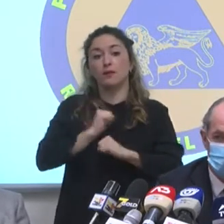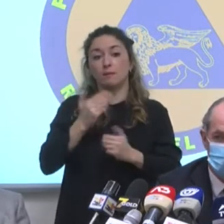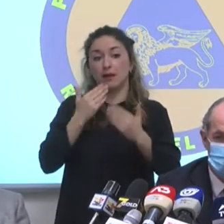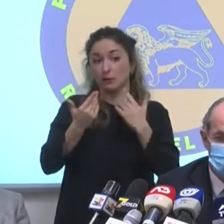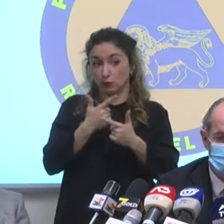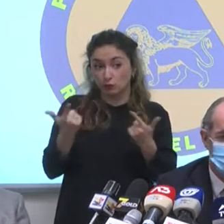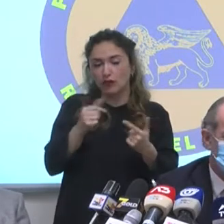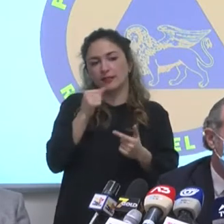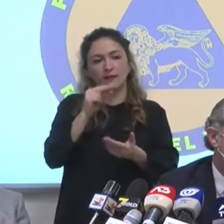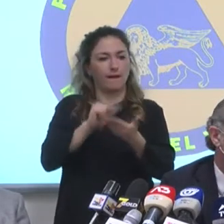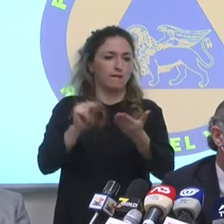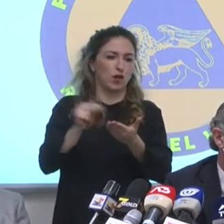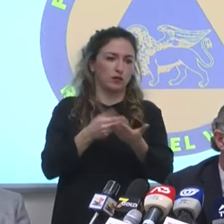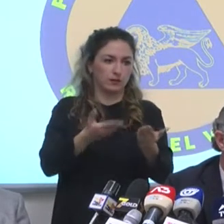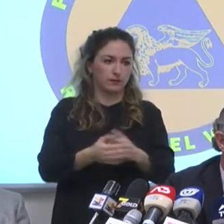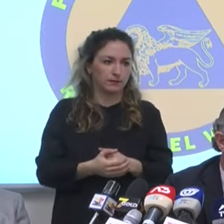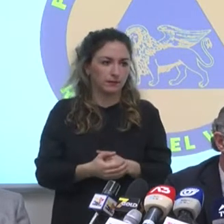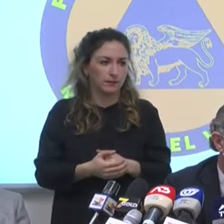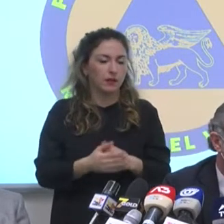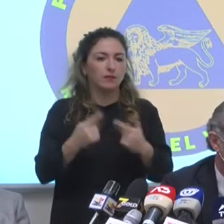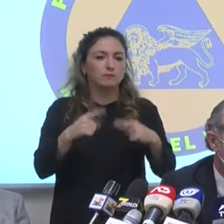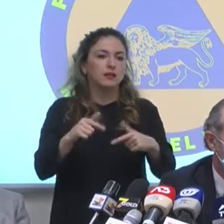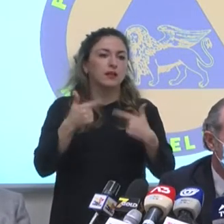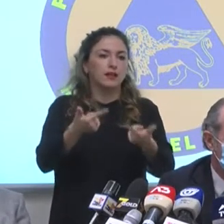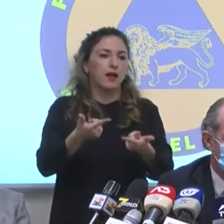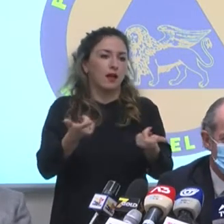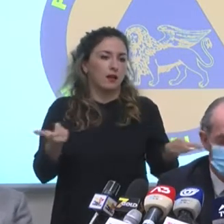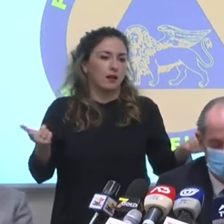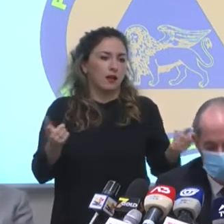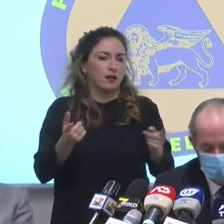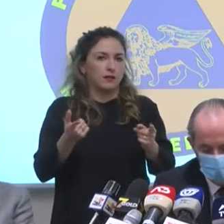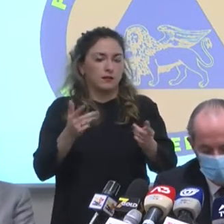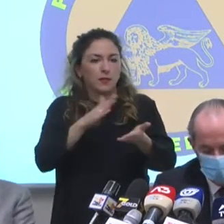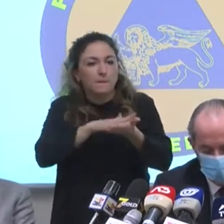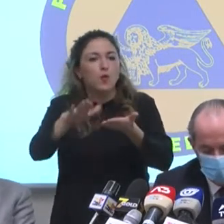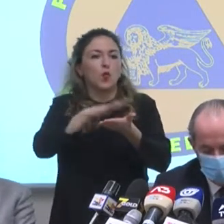Che diventa anche sanificatorio in un momento in cui si parla tanto di sanità.